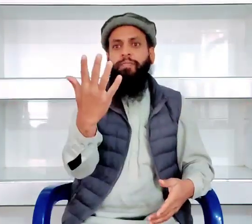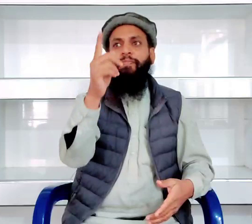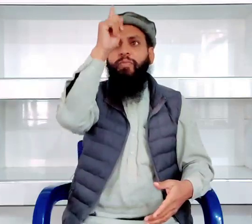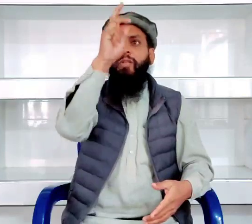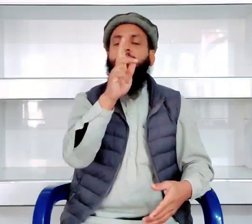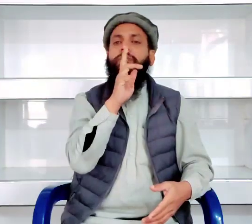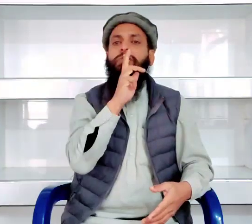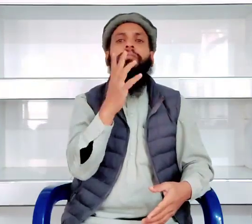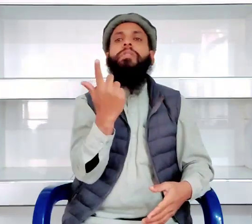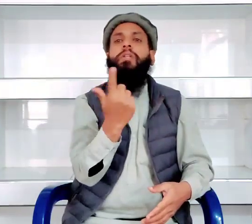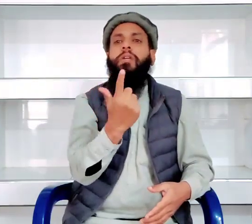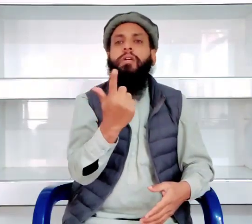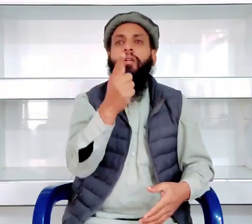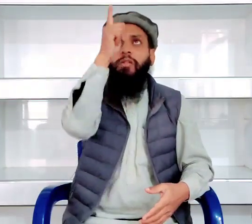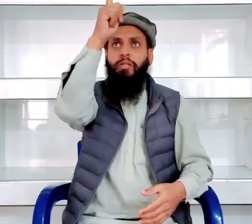اس بات کا اعلان فرمایا